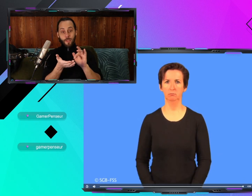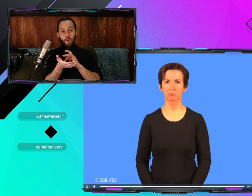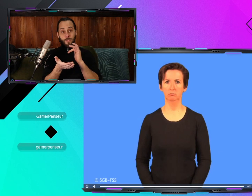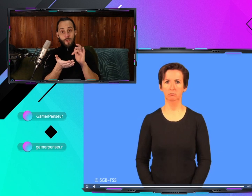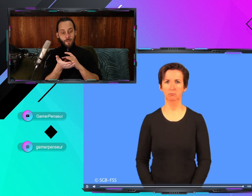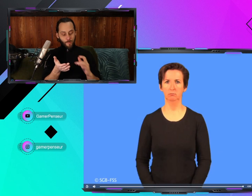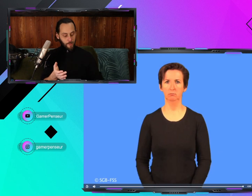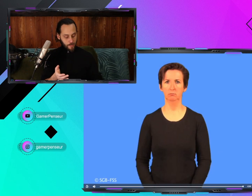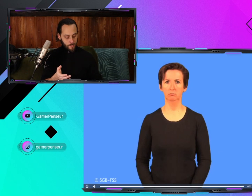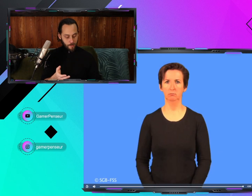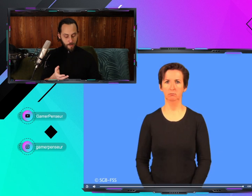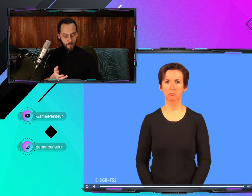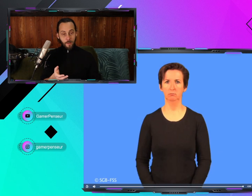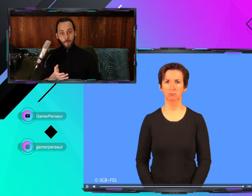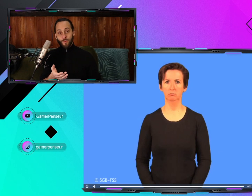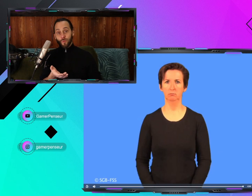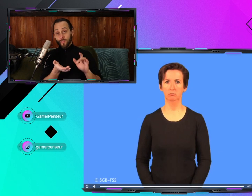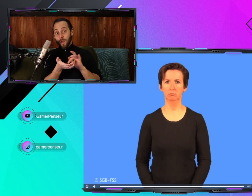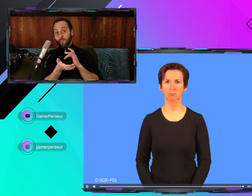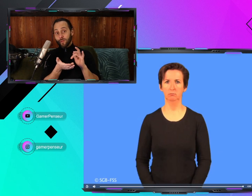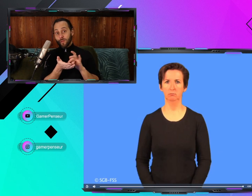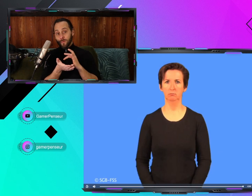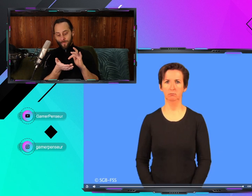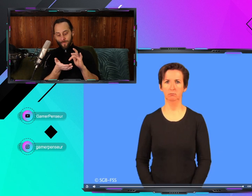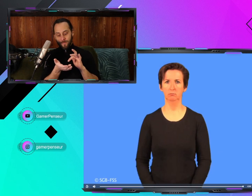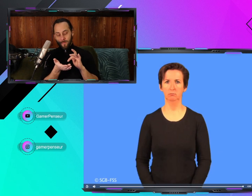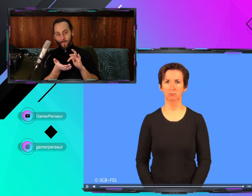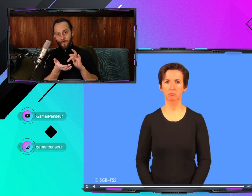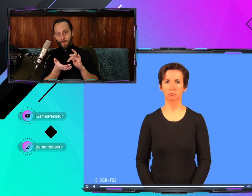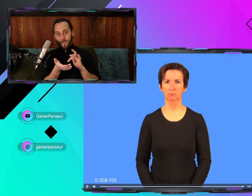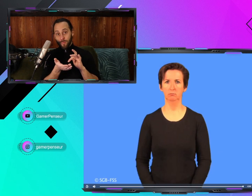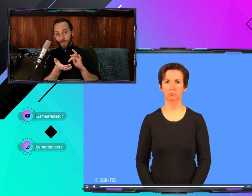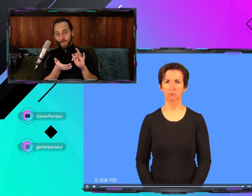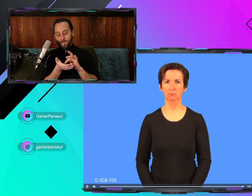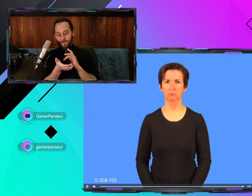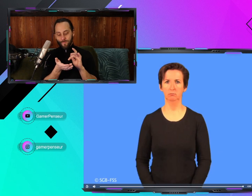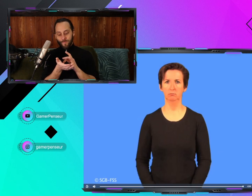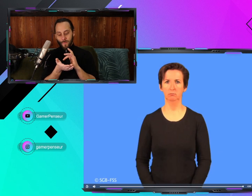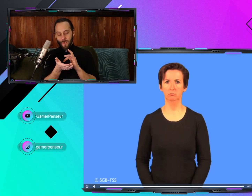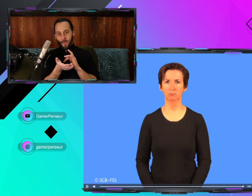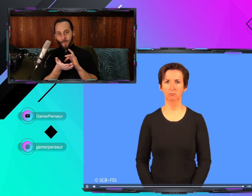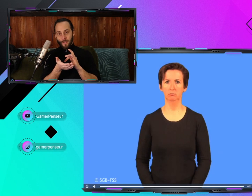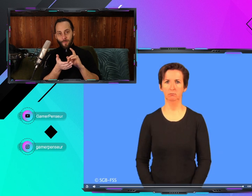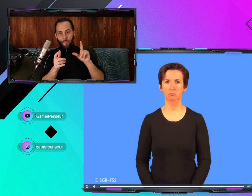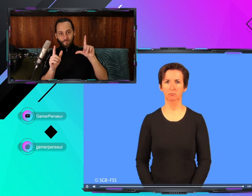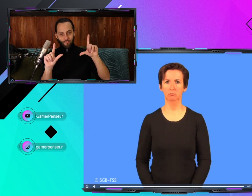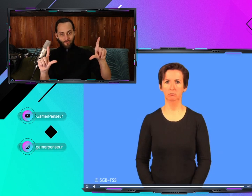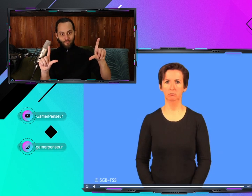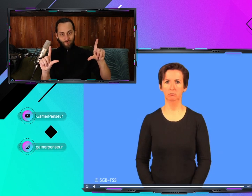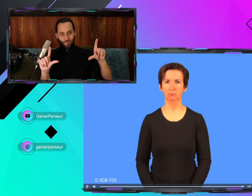je connais comme ça, je pense que c'est plutôt le smartphone. Hein. C'est petit.